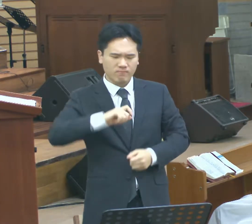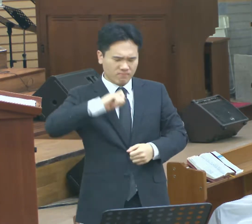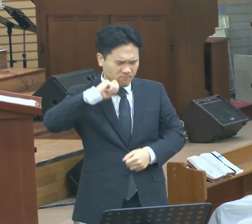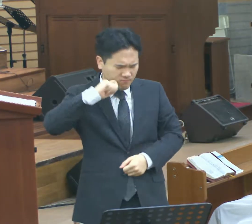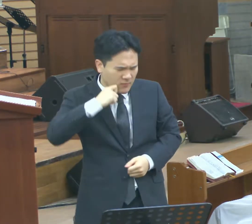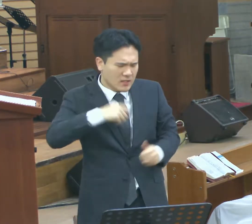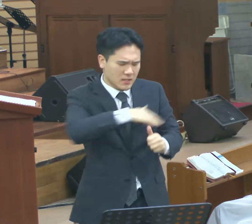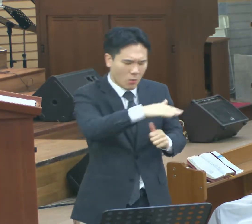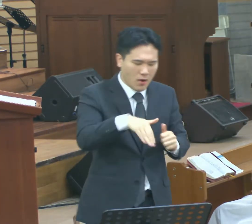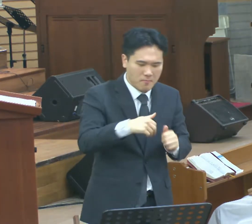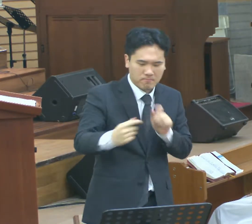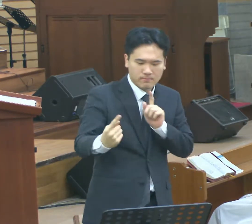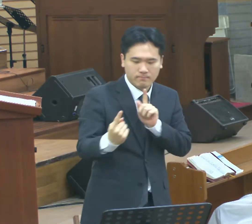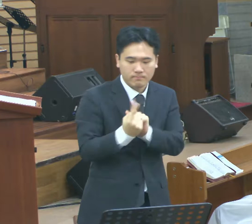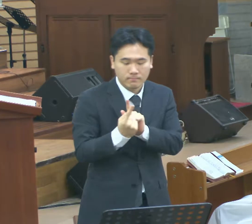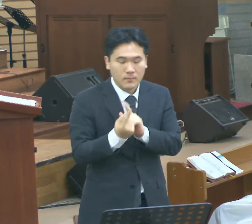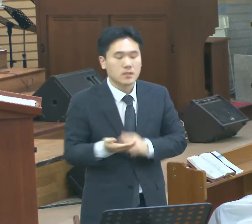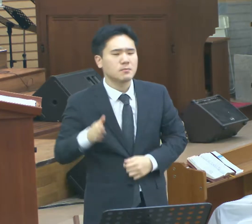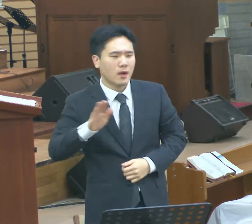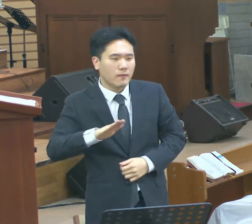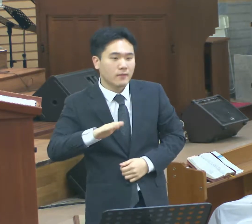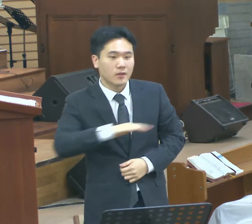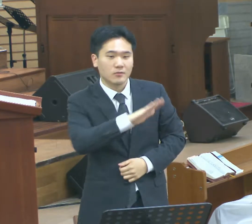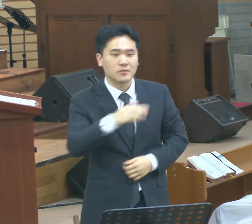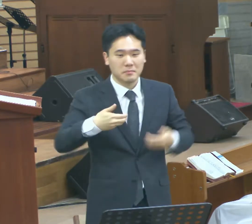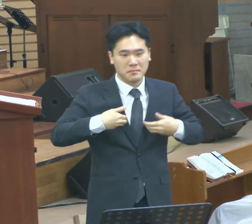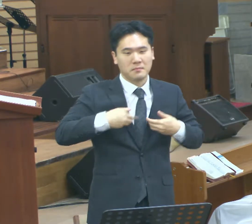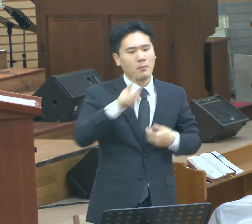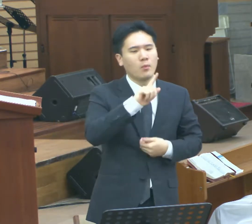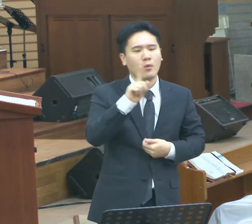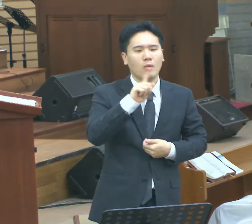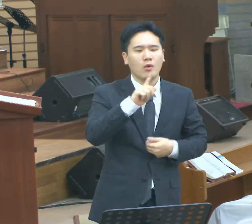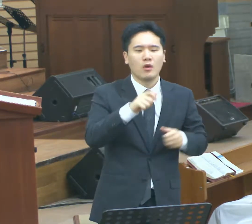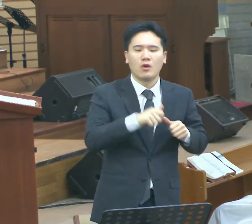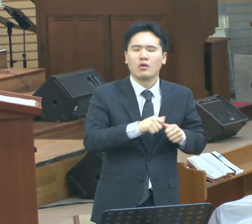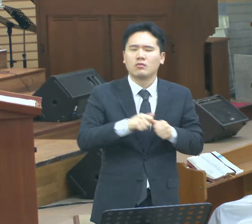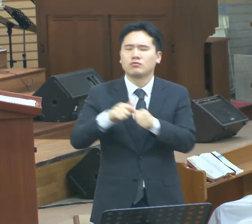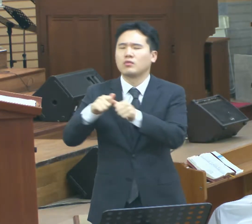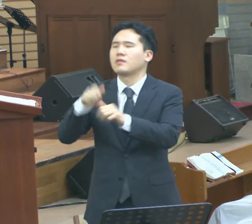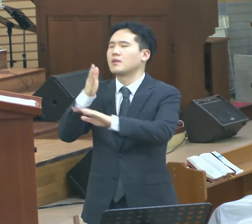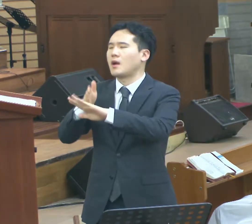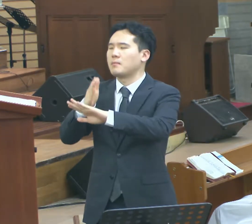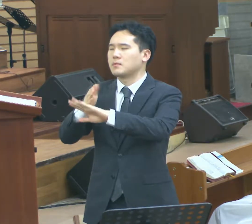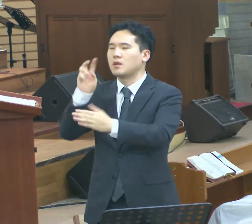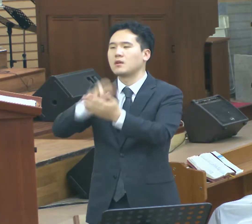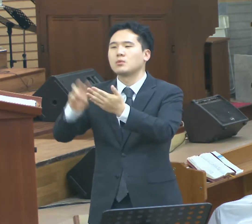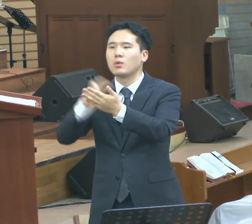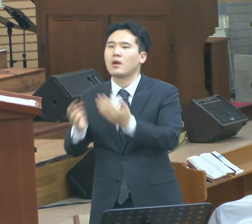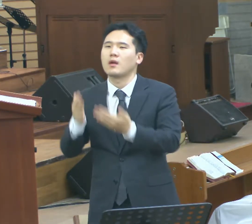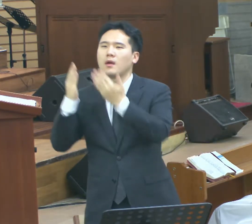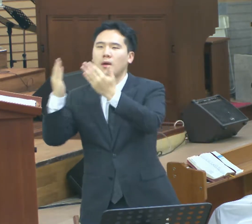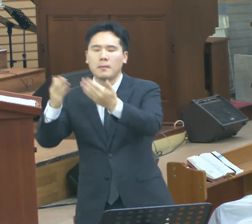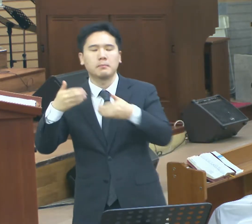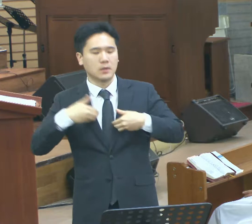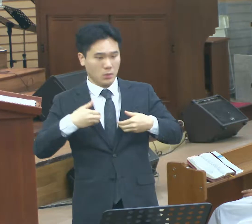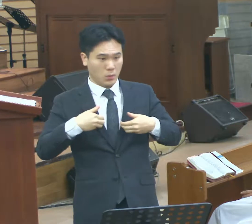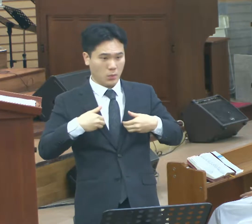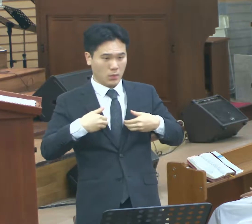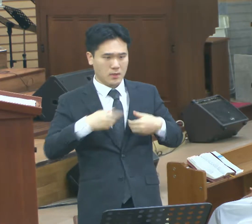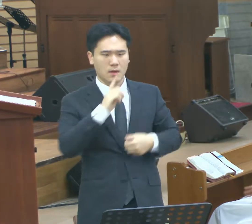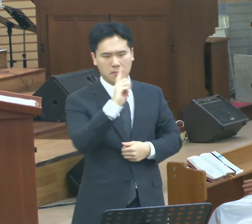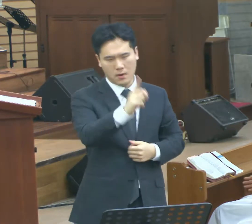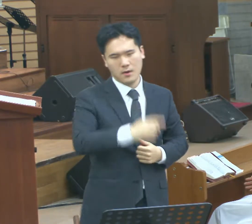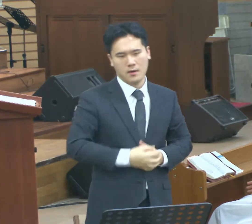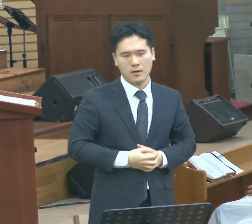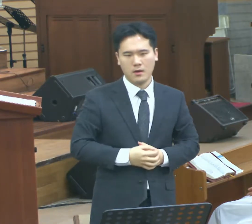된다. 구원의 노래를 부르는데 우리만 불러서는 안 되고 온 땅이 하나님을 향한 예배와